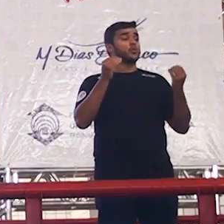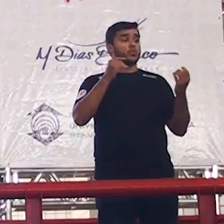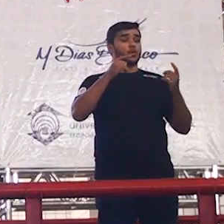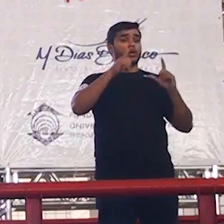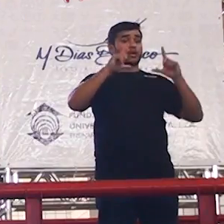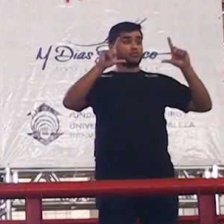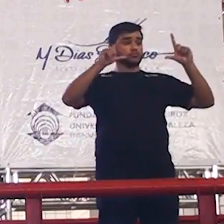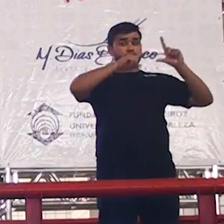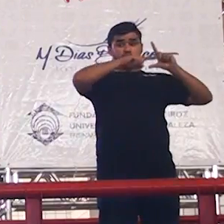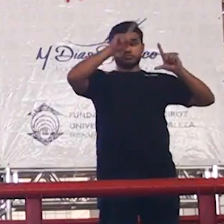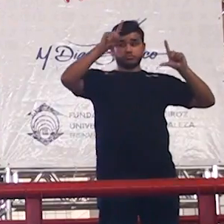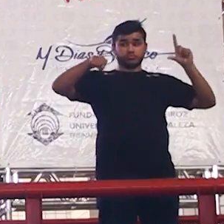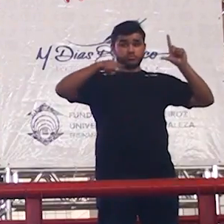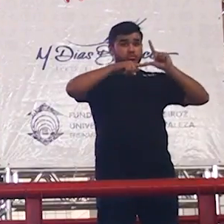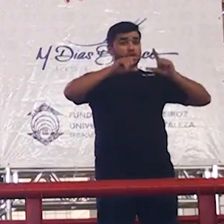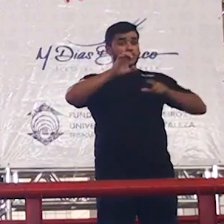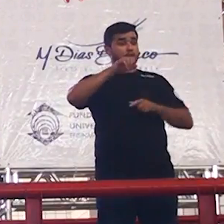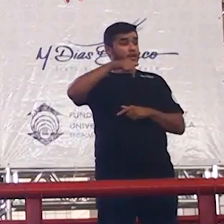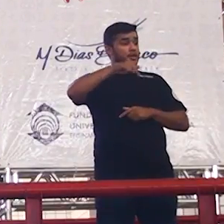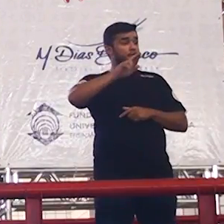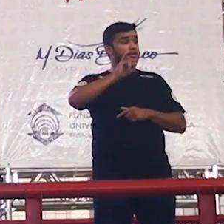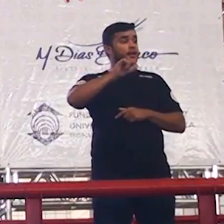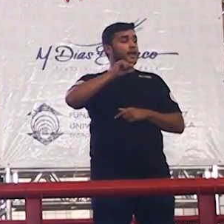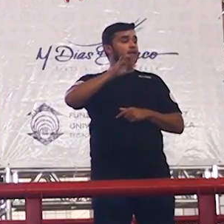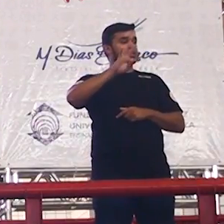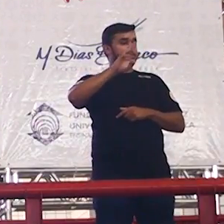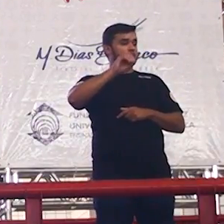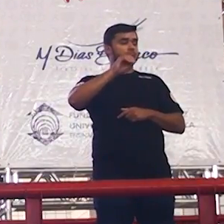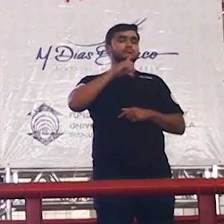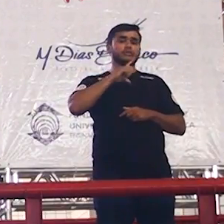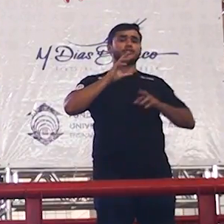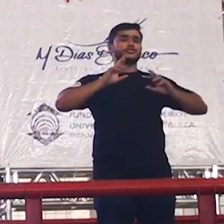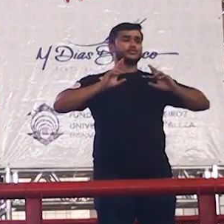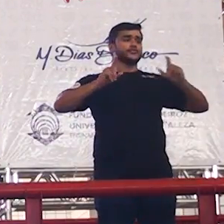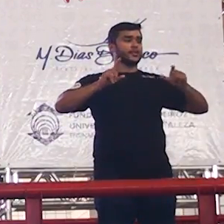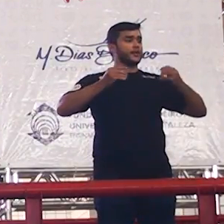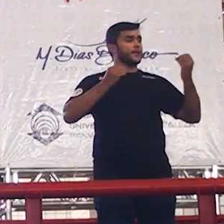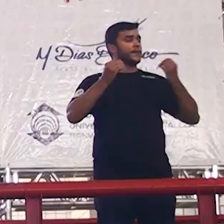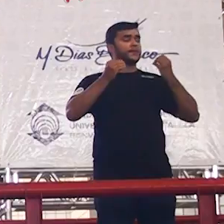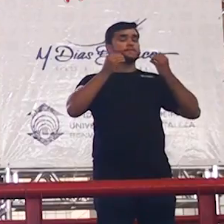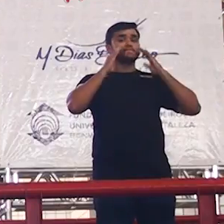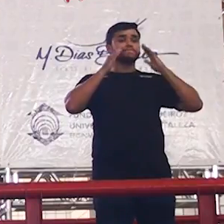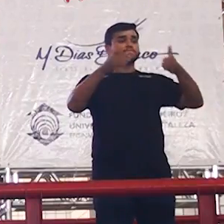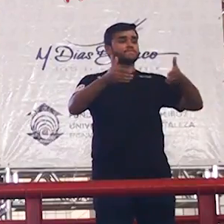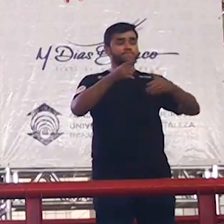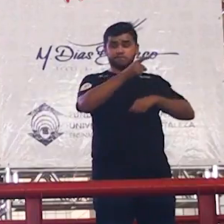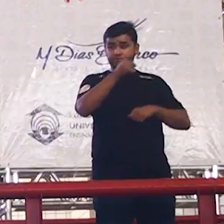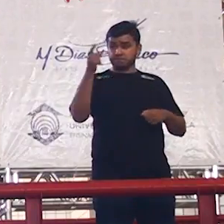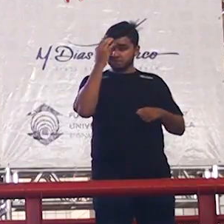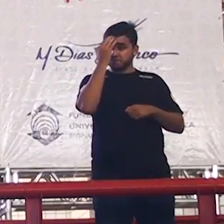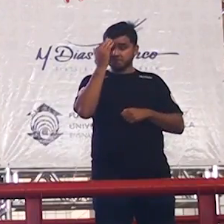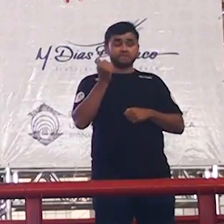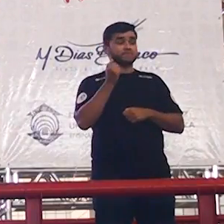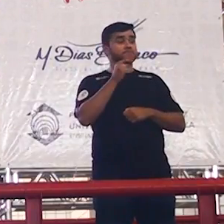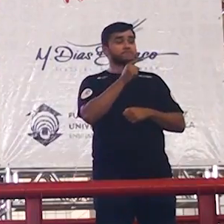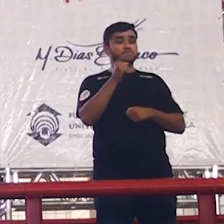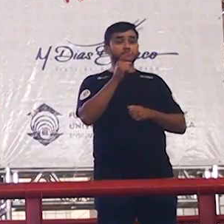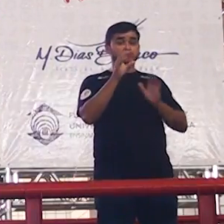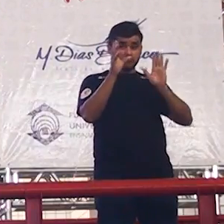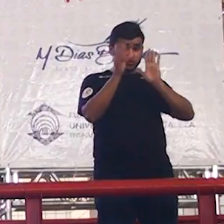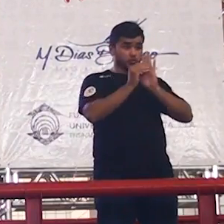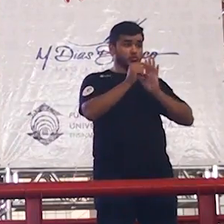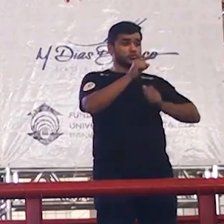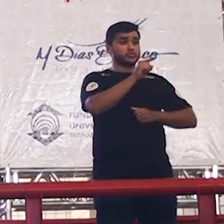equilátero, tem algumas particularidades. Algo especial que vocês também anotem